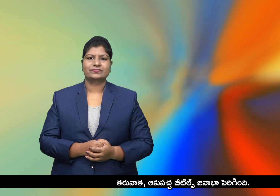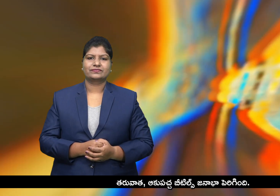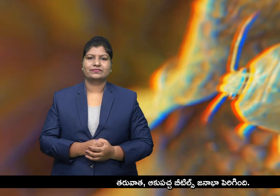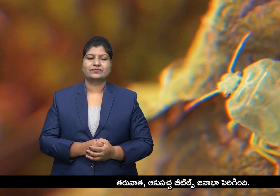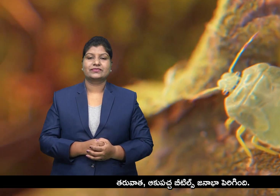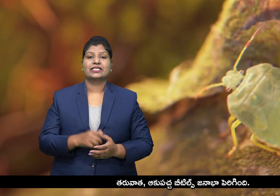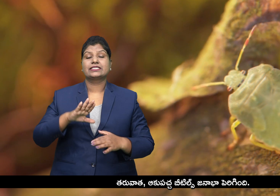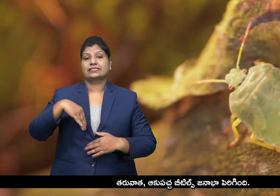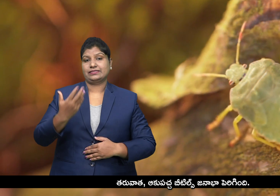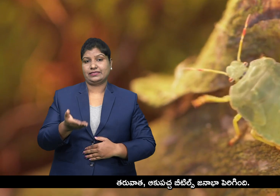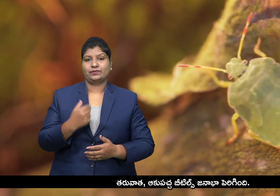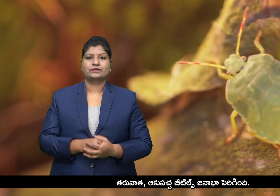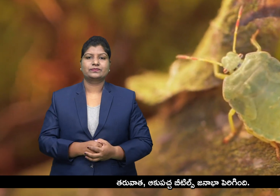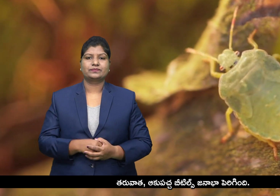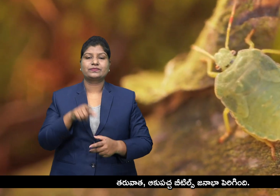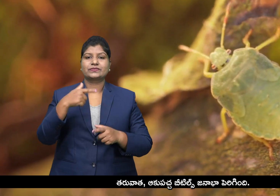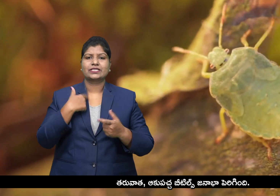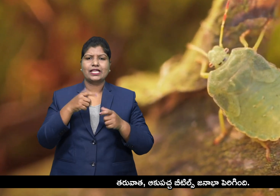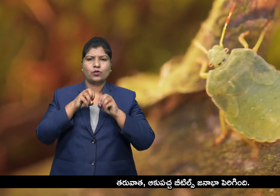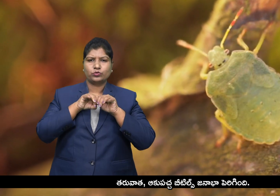తరువాత ఆకుపచ్చ బీటల్స్ జనాభా పెరిగింది.